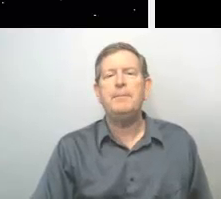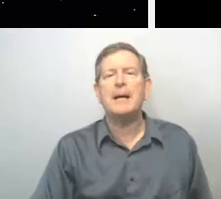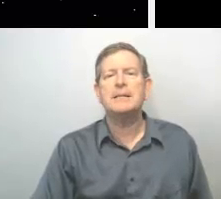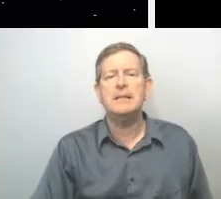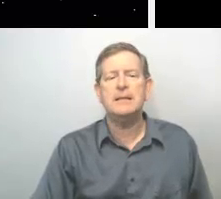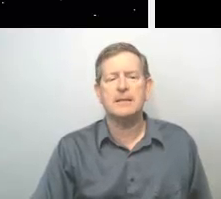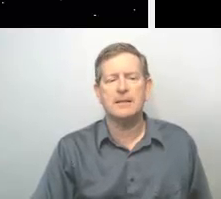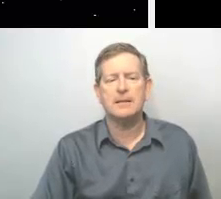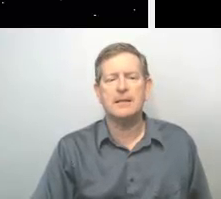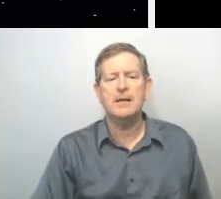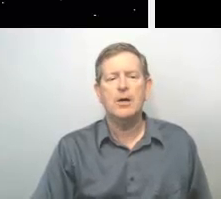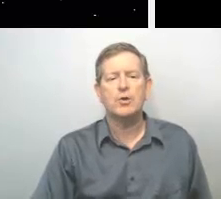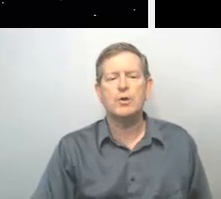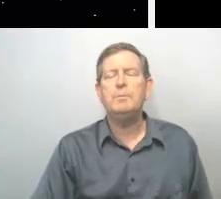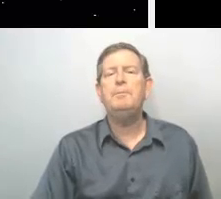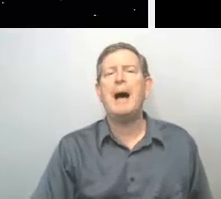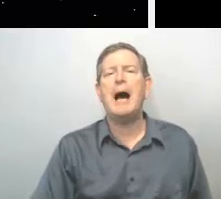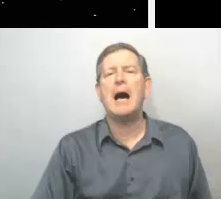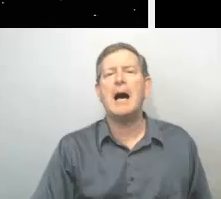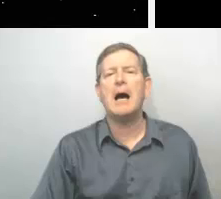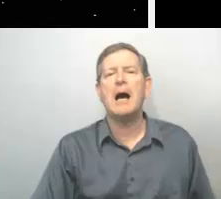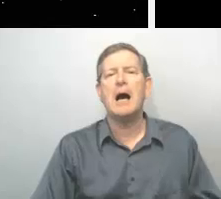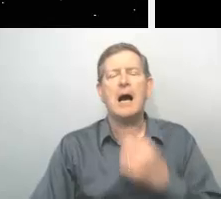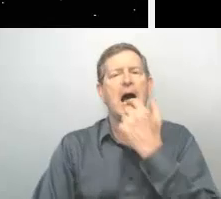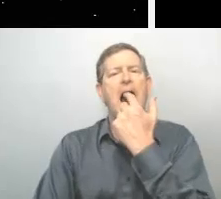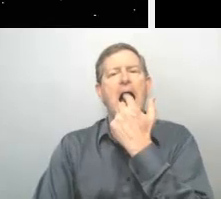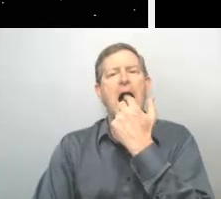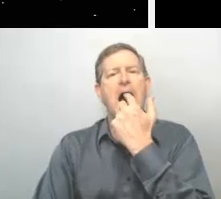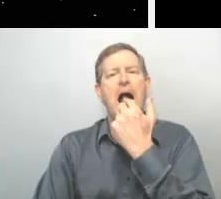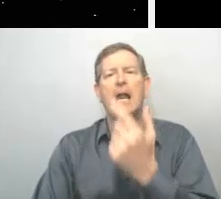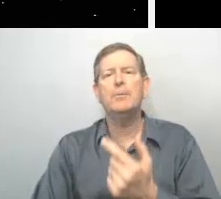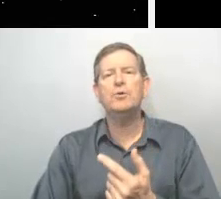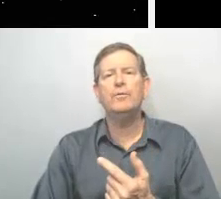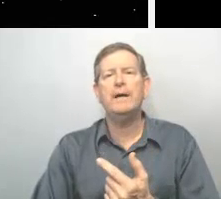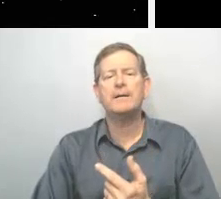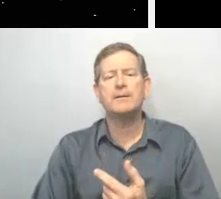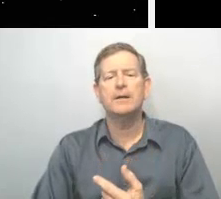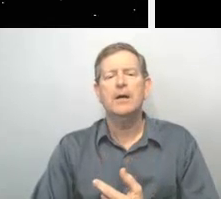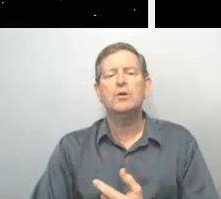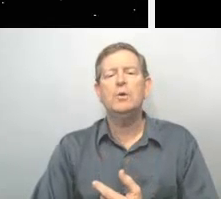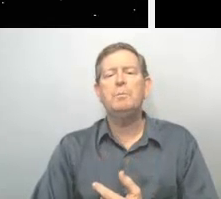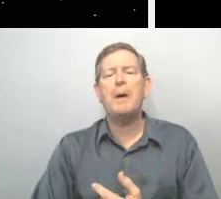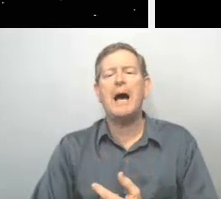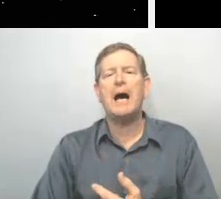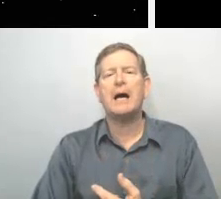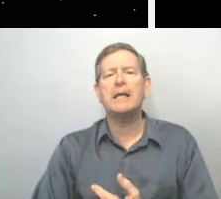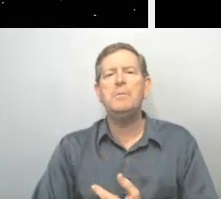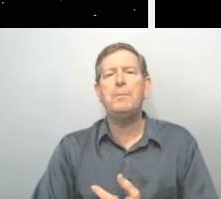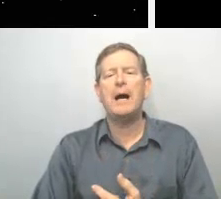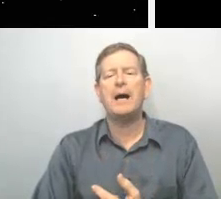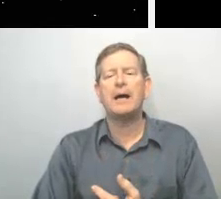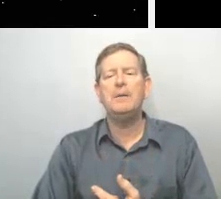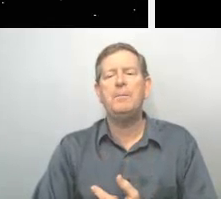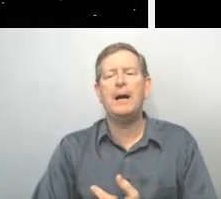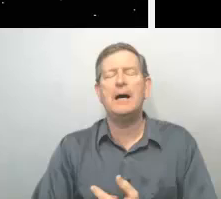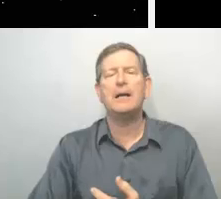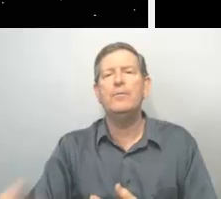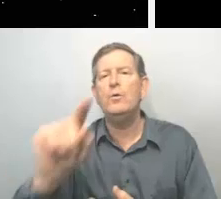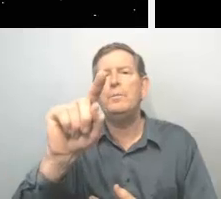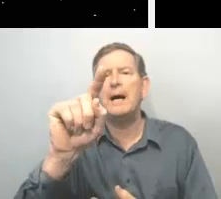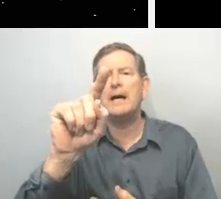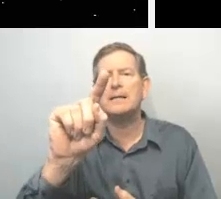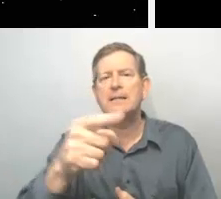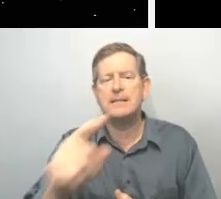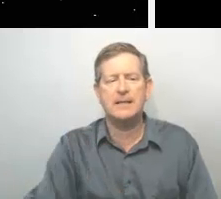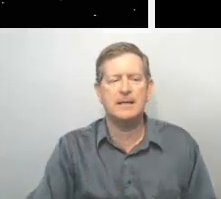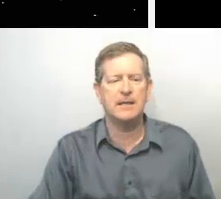vous devez partir, hein? Je pars. La bouche ouverte, tu pars, il part, elle part, et